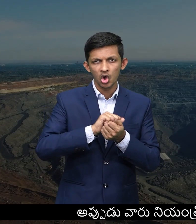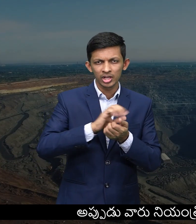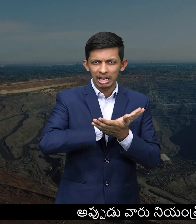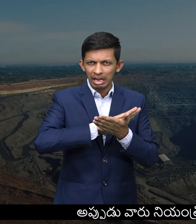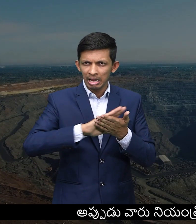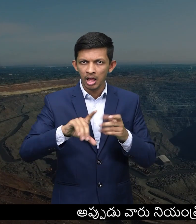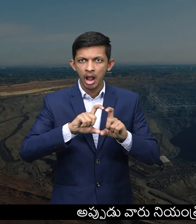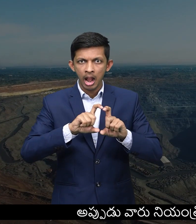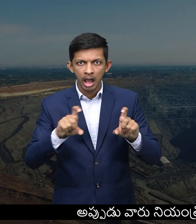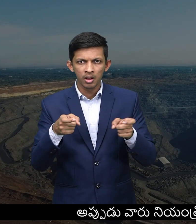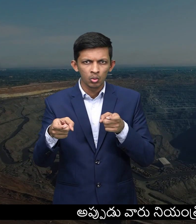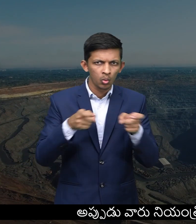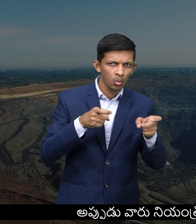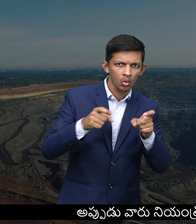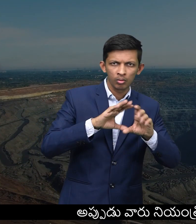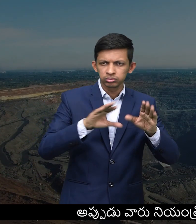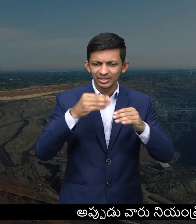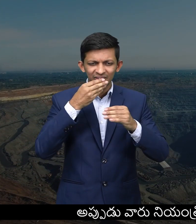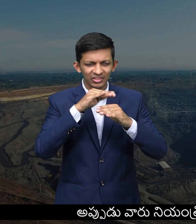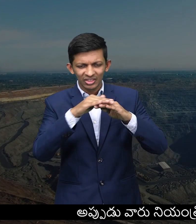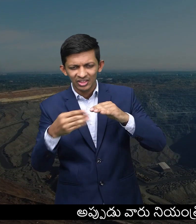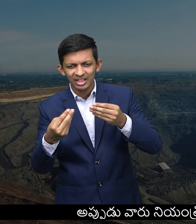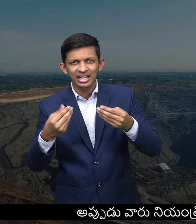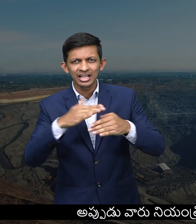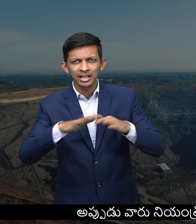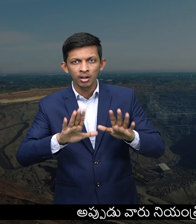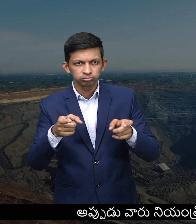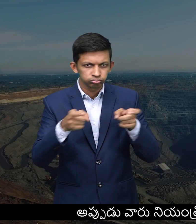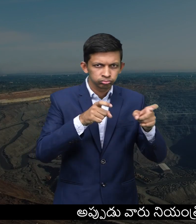వారు నియంత్రిత నీటి ప్రవాహంతో కడుగుతారు.